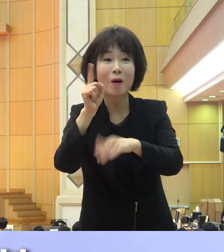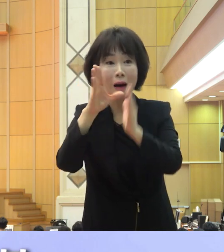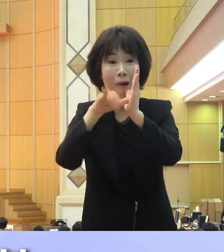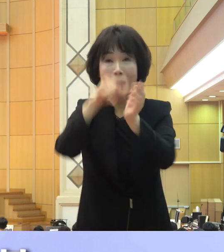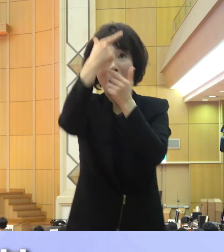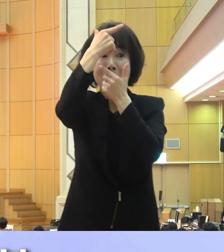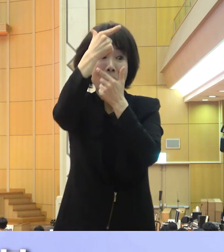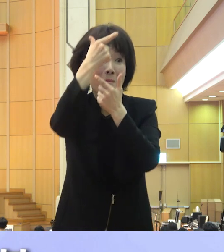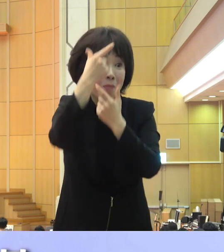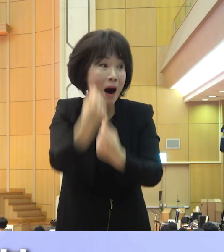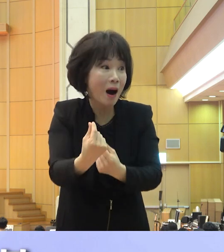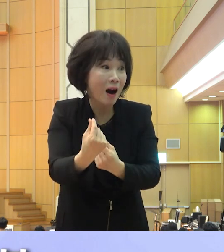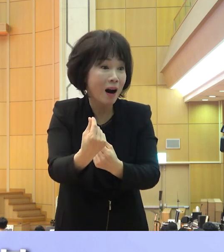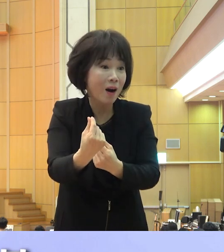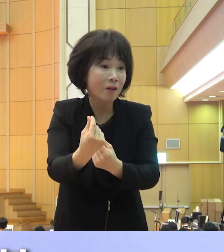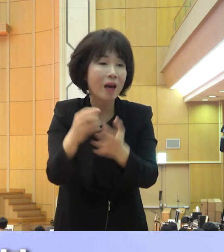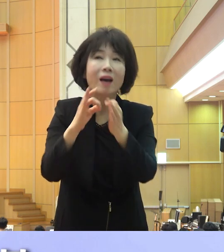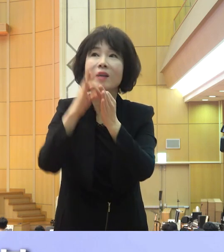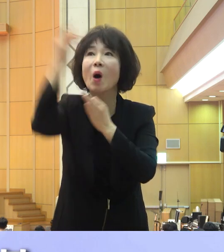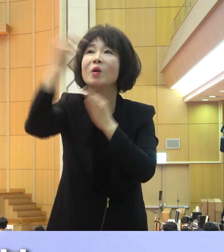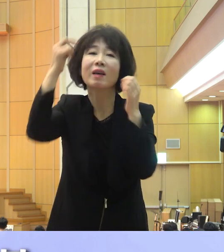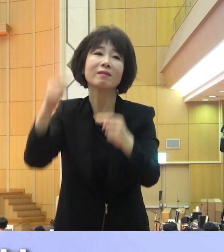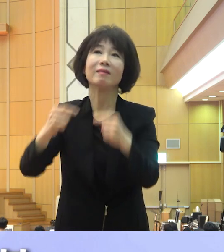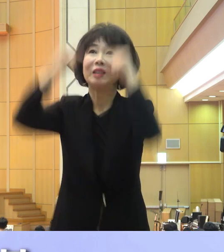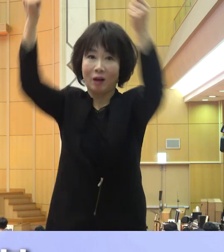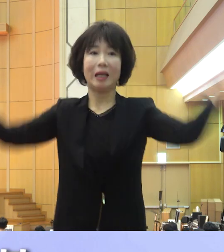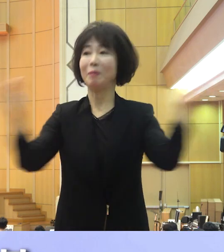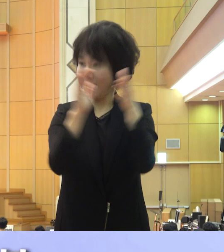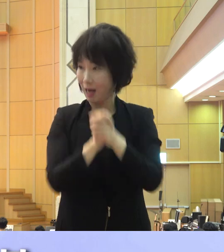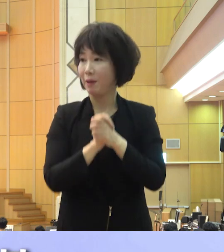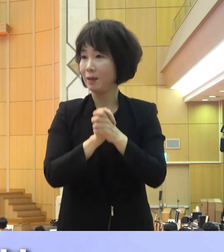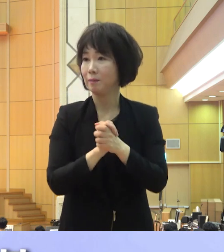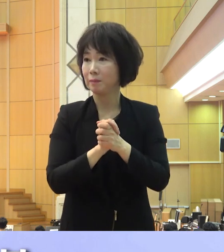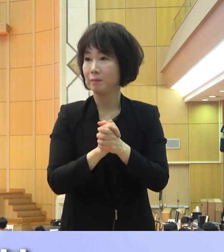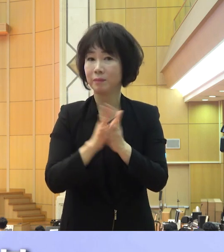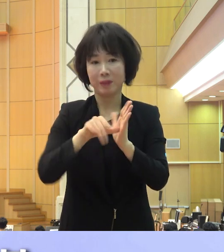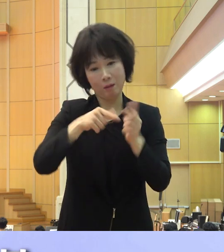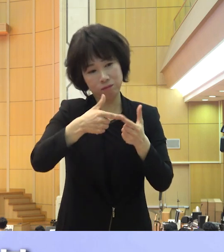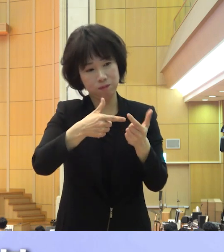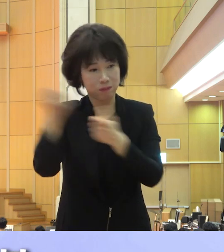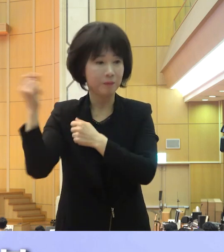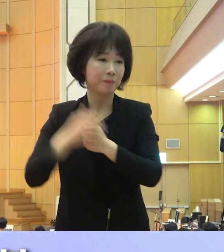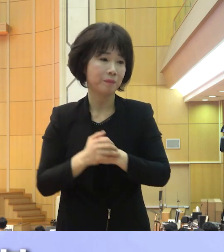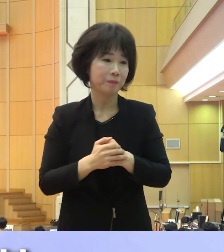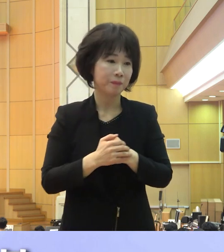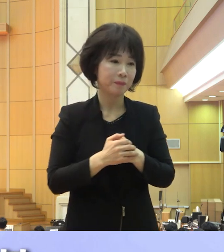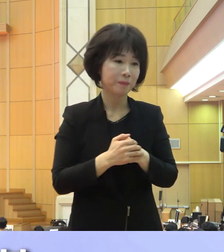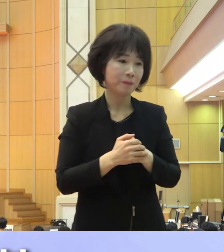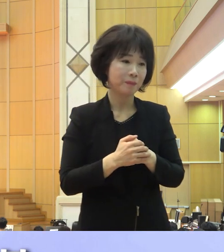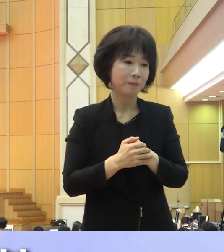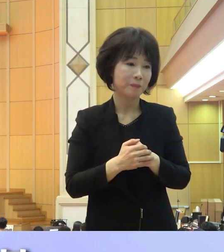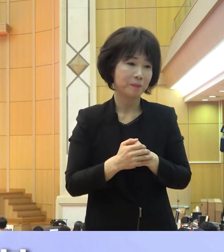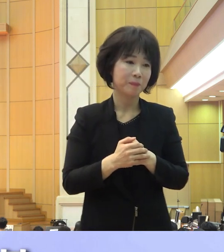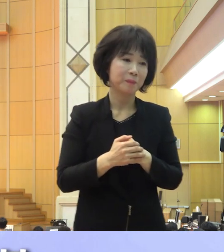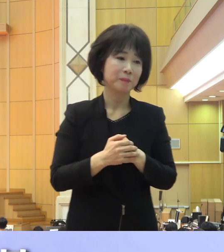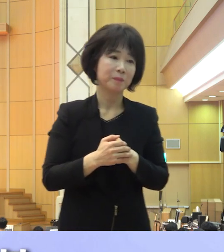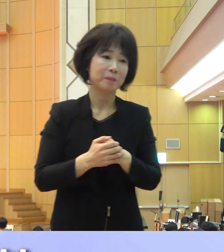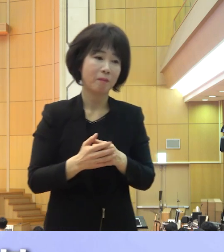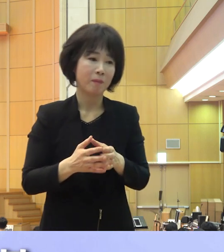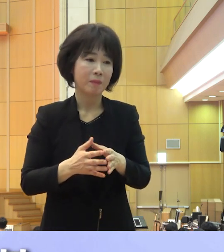번데기에서 나방이 되듯이 우리는 천국에 가는 자, 복 있는 사람 되길 바랍니다.